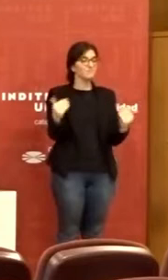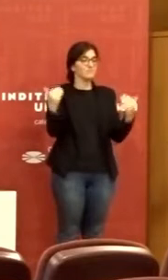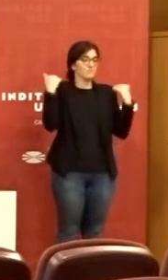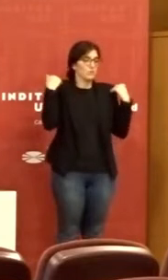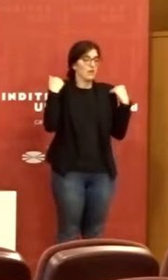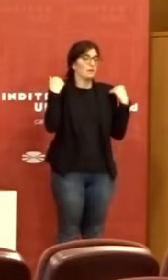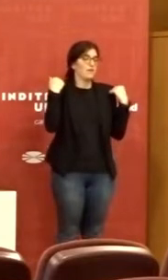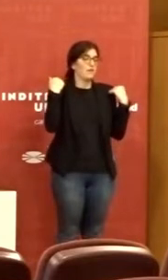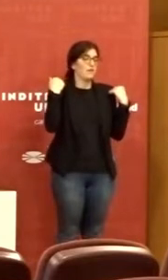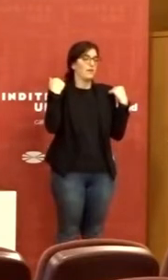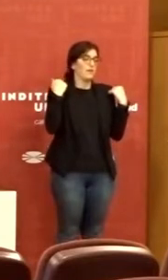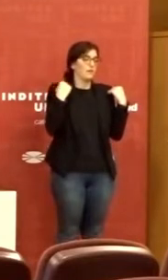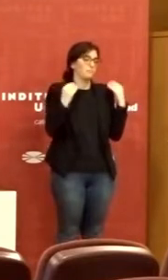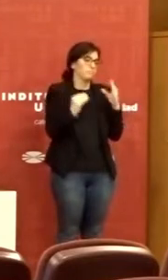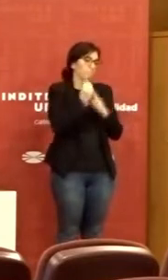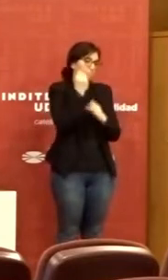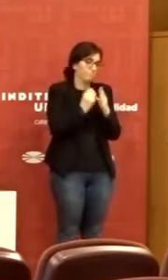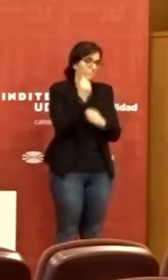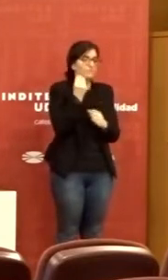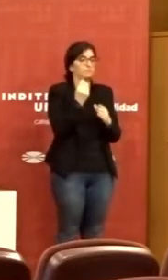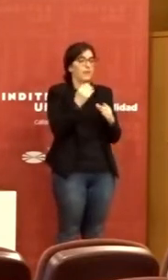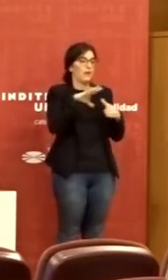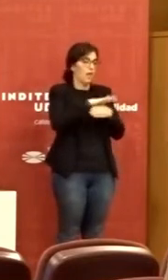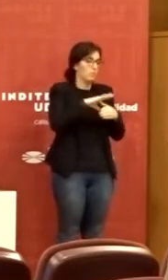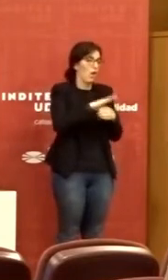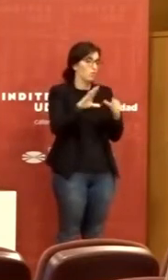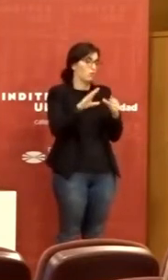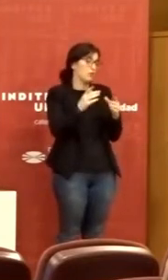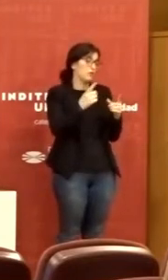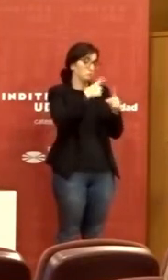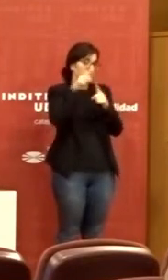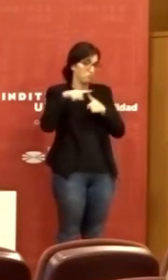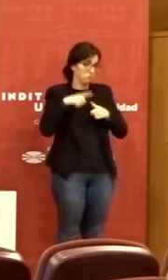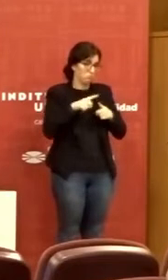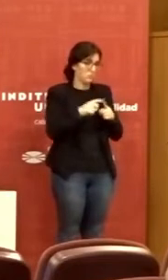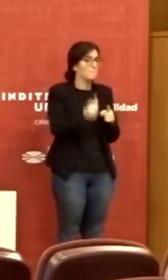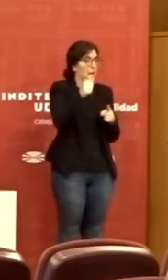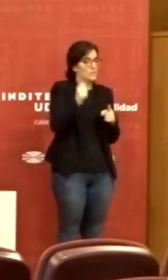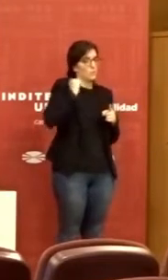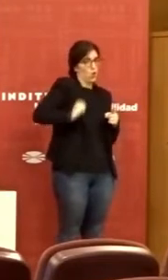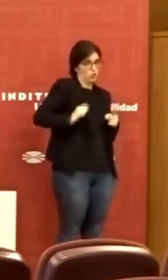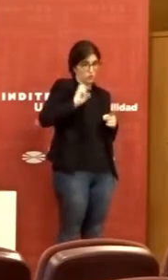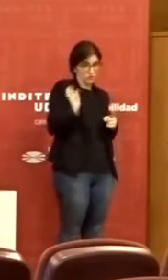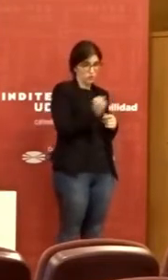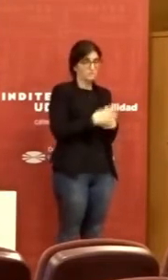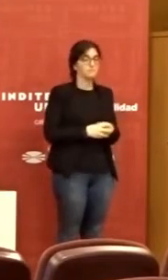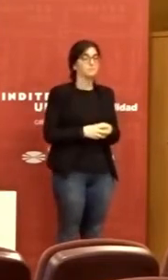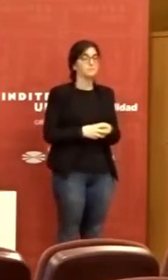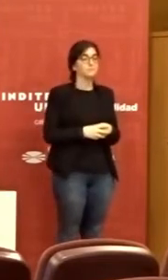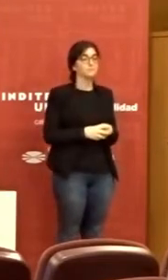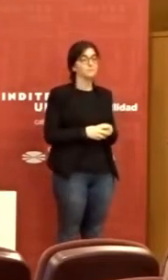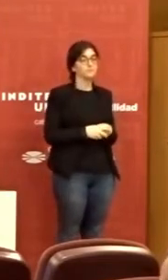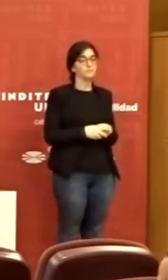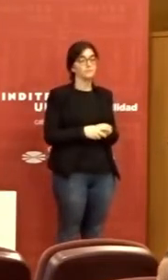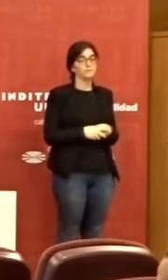fabricación de calzado y de complementos, fundamentalmente bolsos. Y como parte un